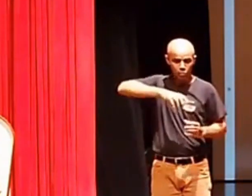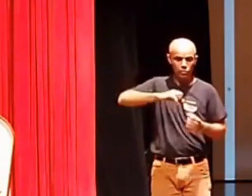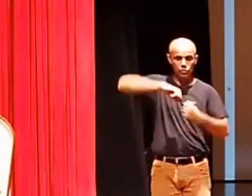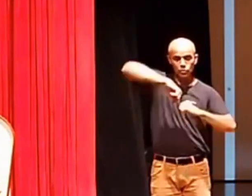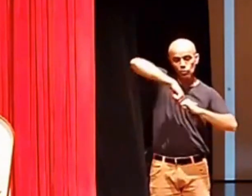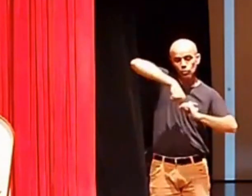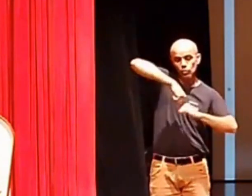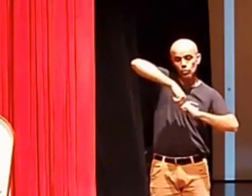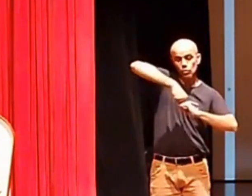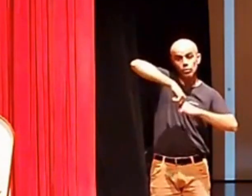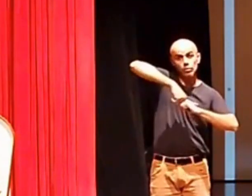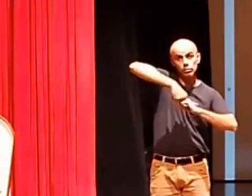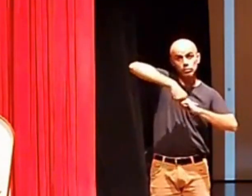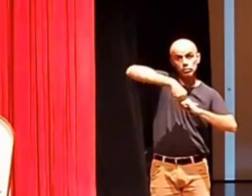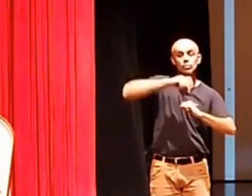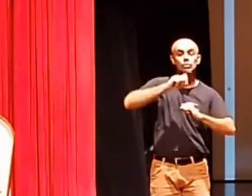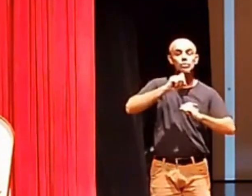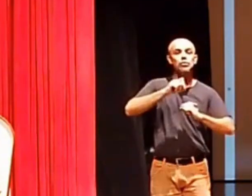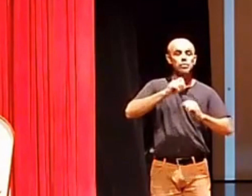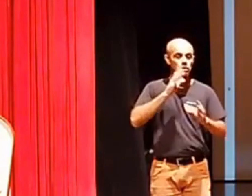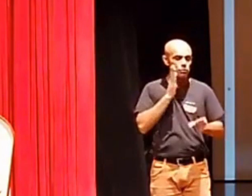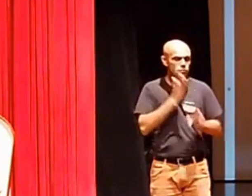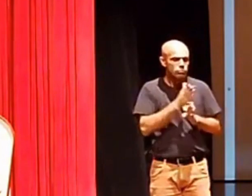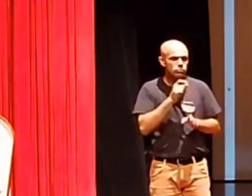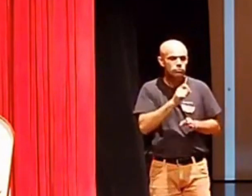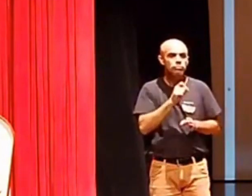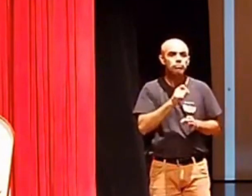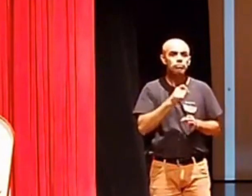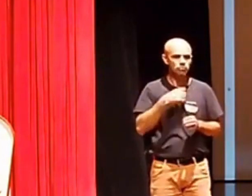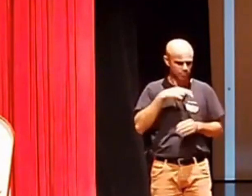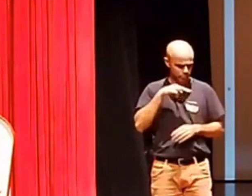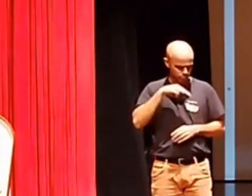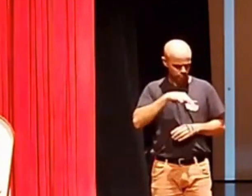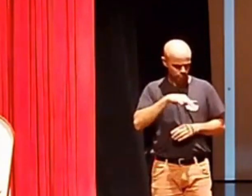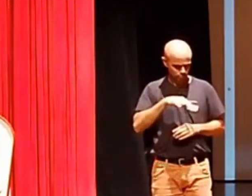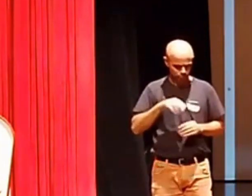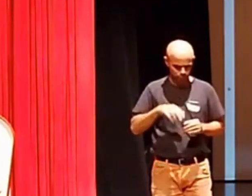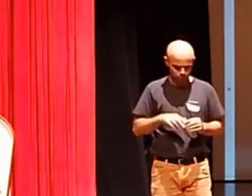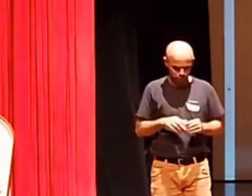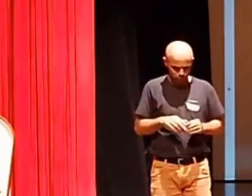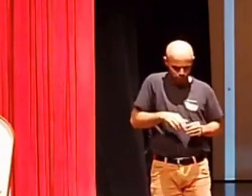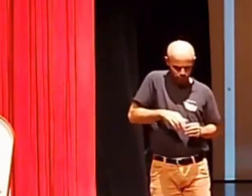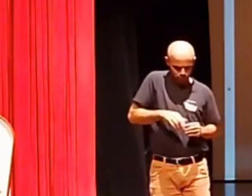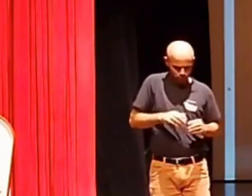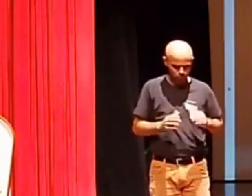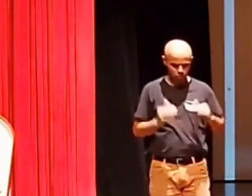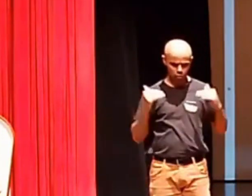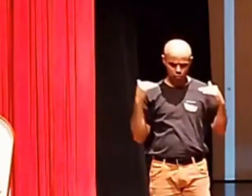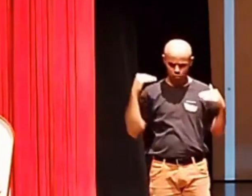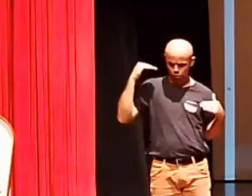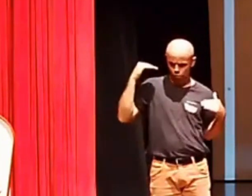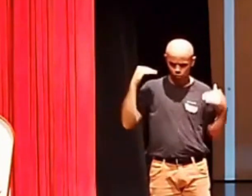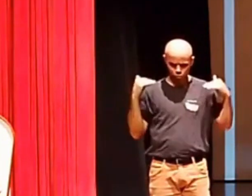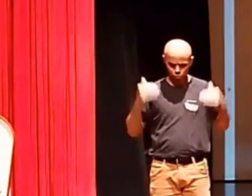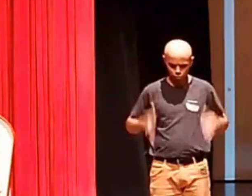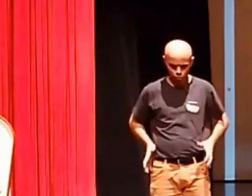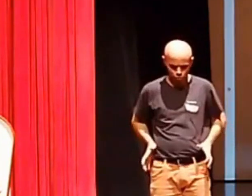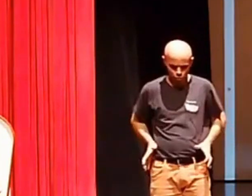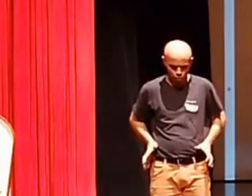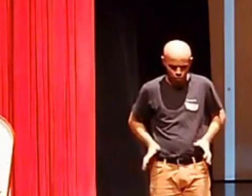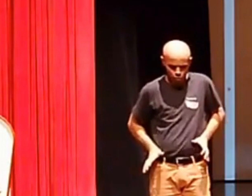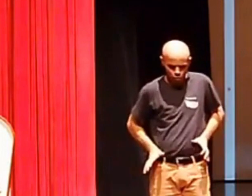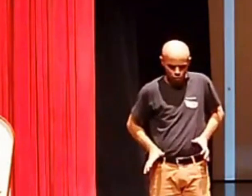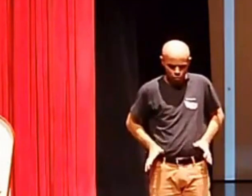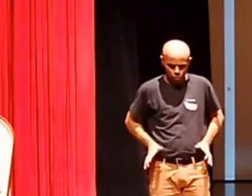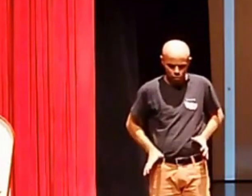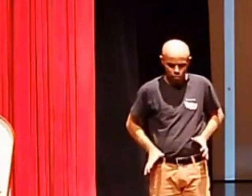rotação vertebral é o que causa essa impressão de um ombro mais alto que o outro, de uma cintura mais cavada